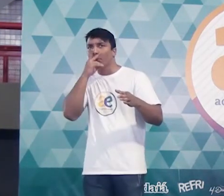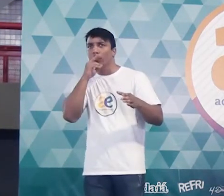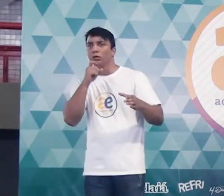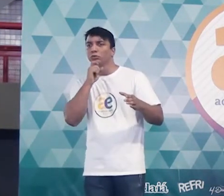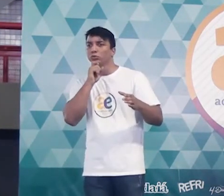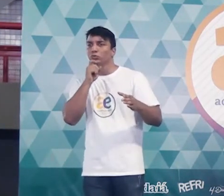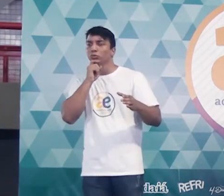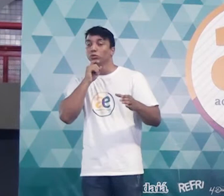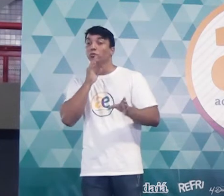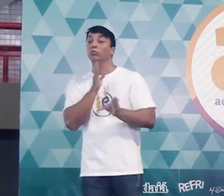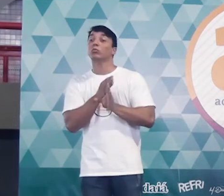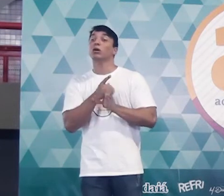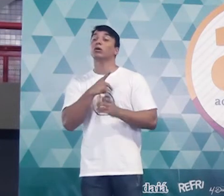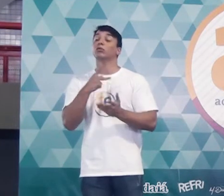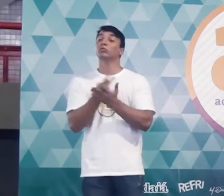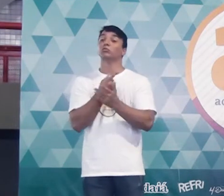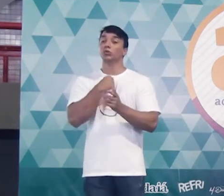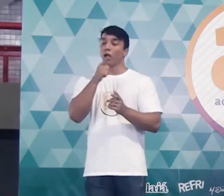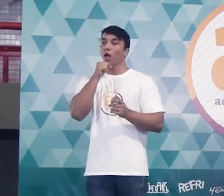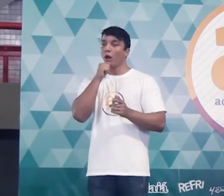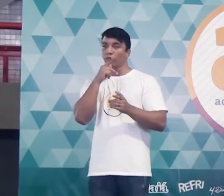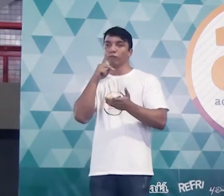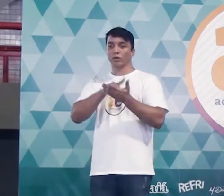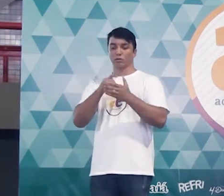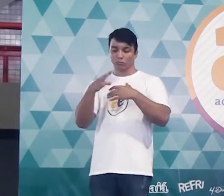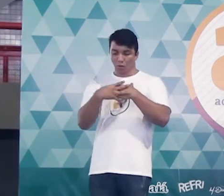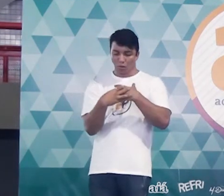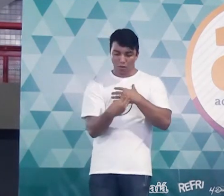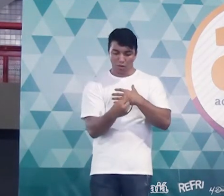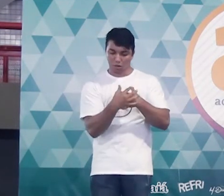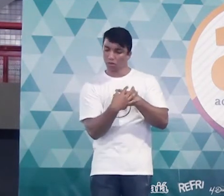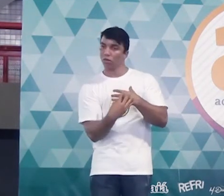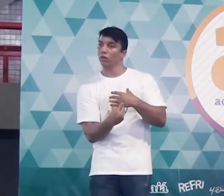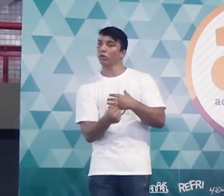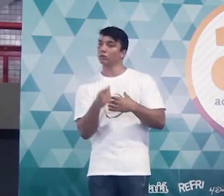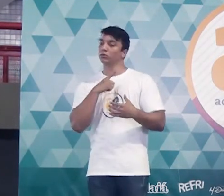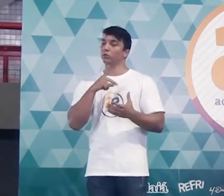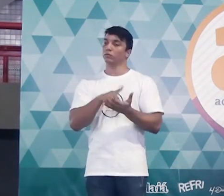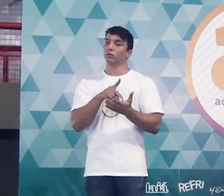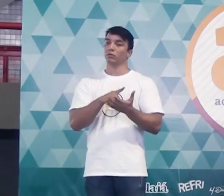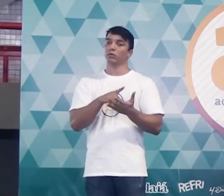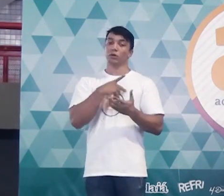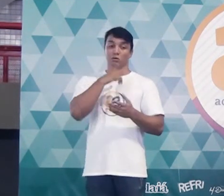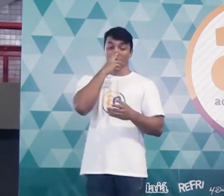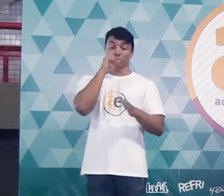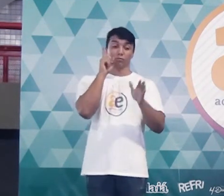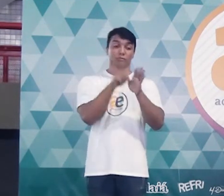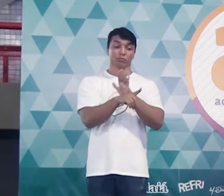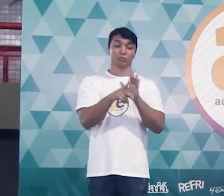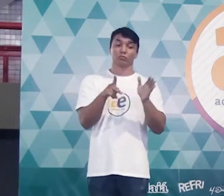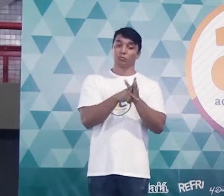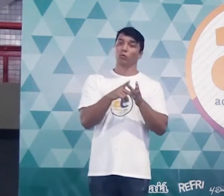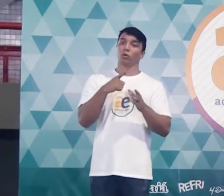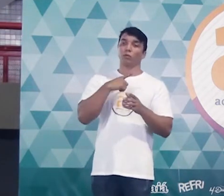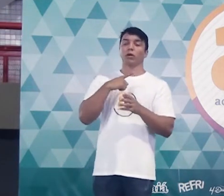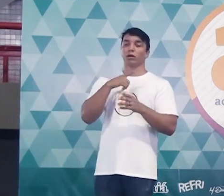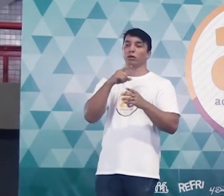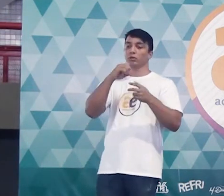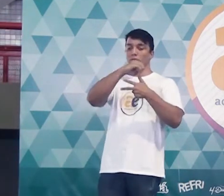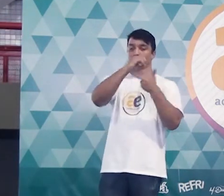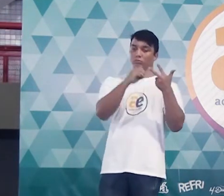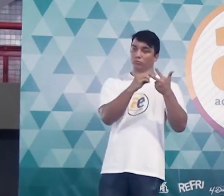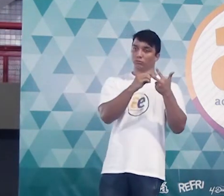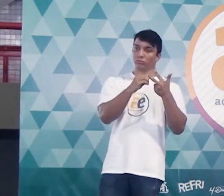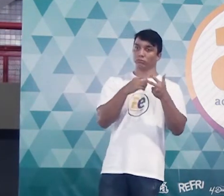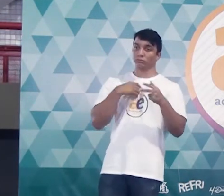Ali é porque realmente a água atravessou o pote. Gente, isso aqui foi uma questão do Enem que eu acabei de falar.